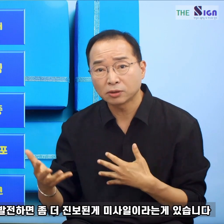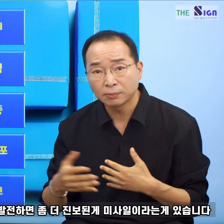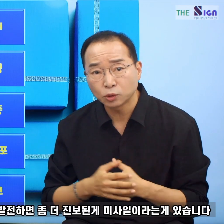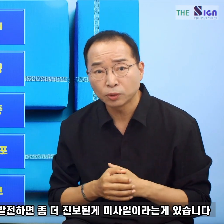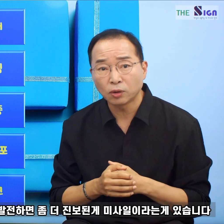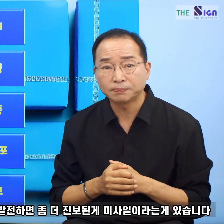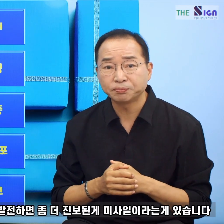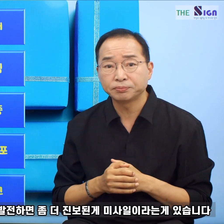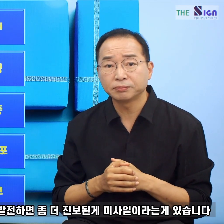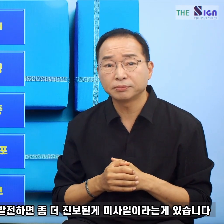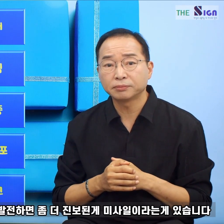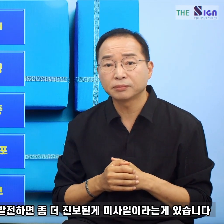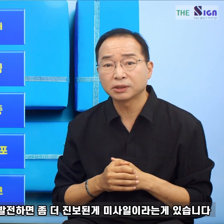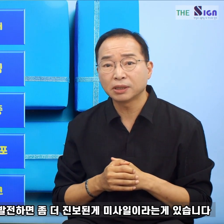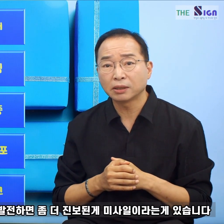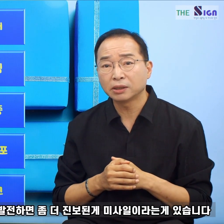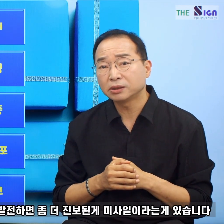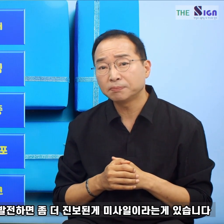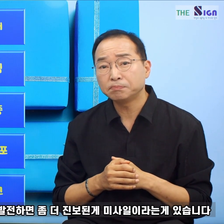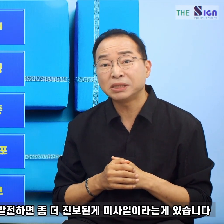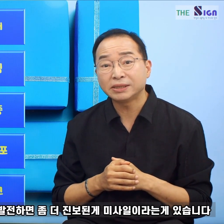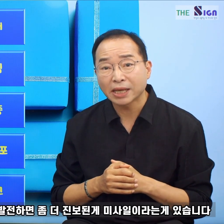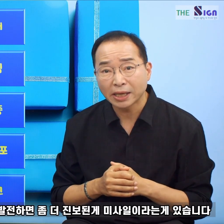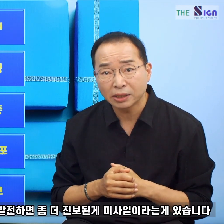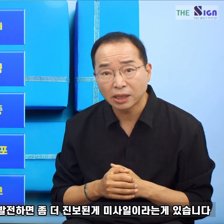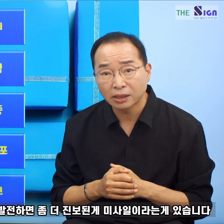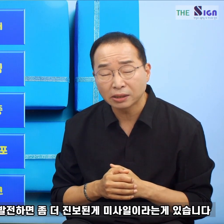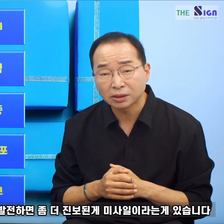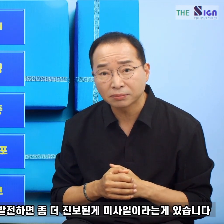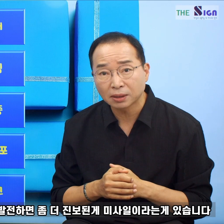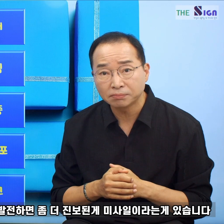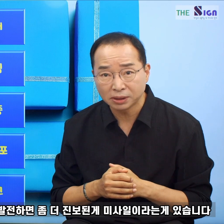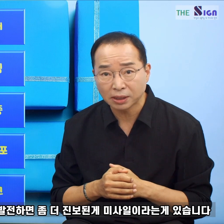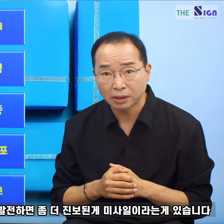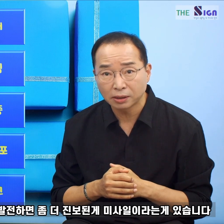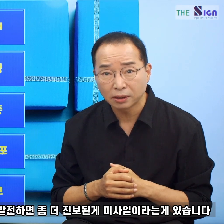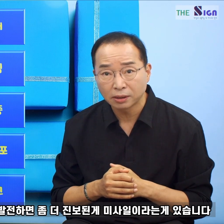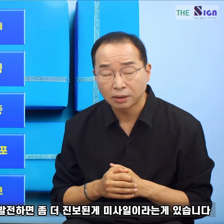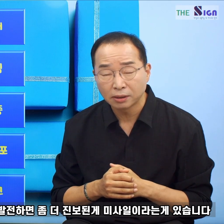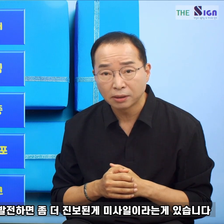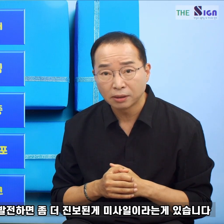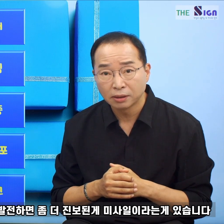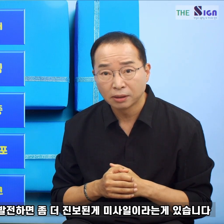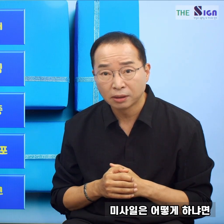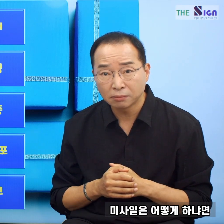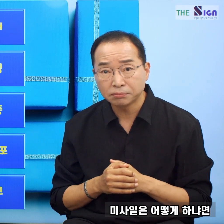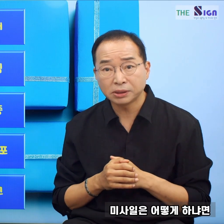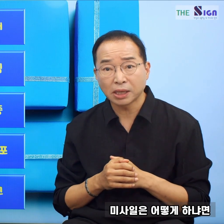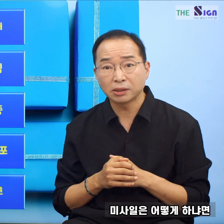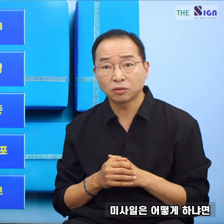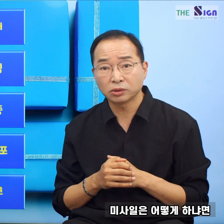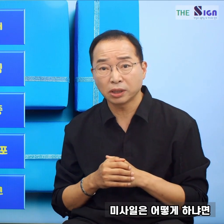좀 더 그 하는 게 이제 미사일이라는 게 있습니다. 미사일. 그럼 미사일은 어떻게